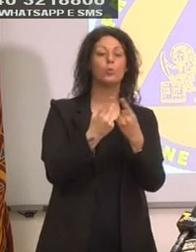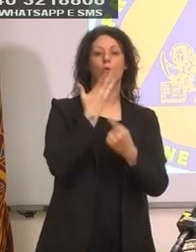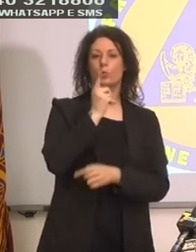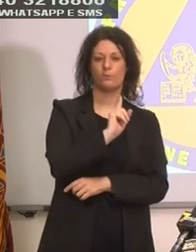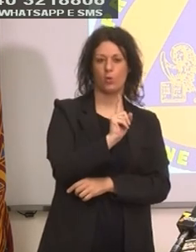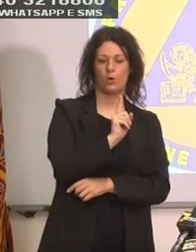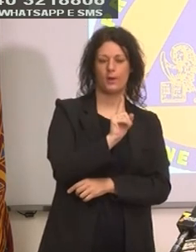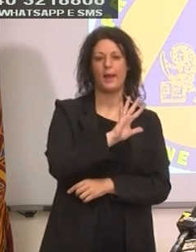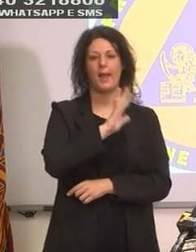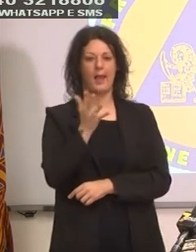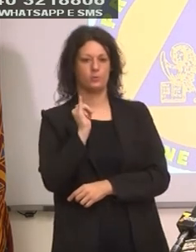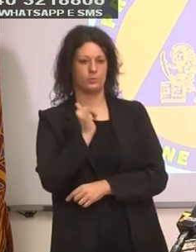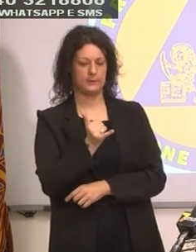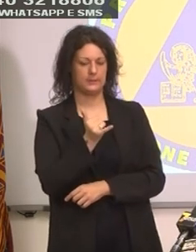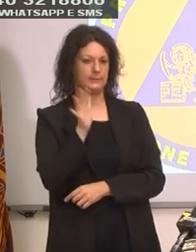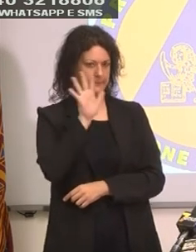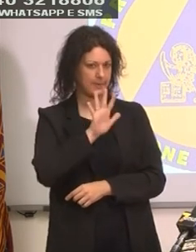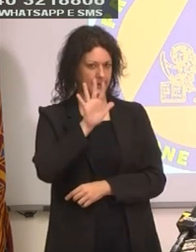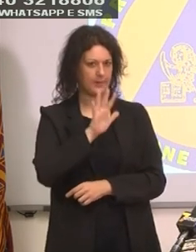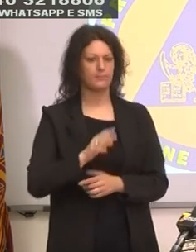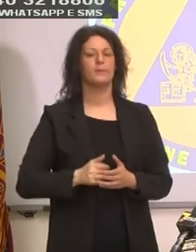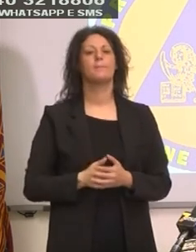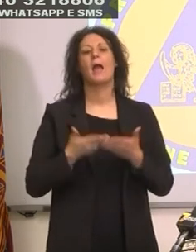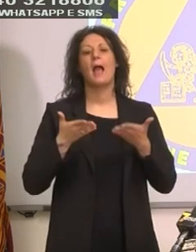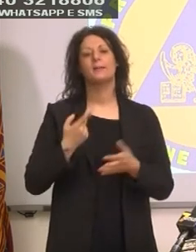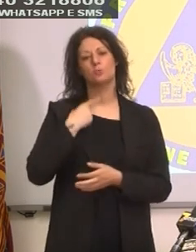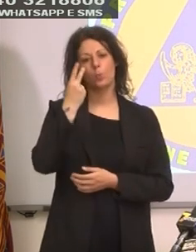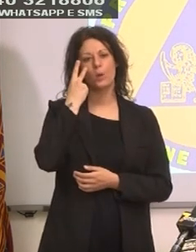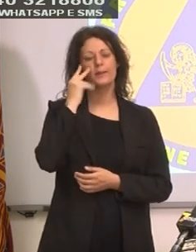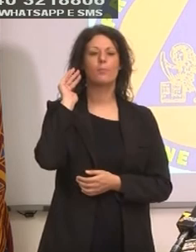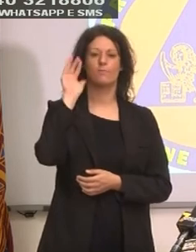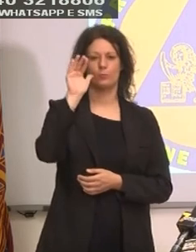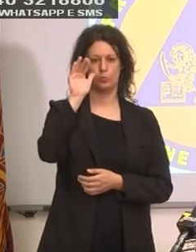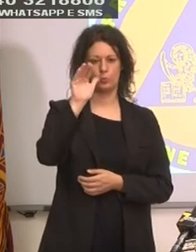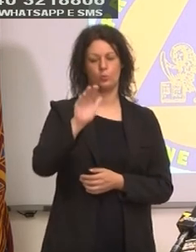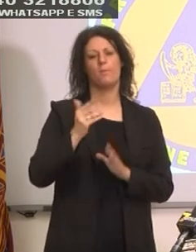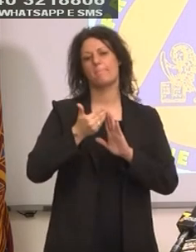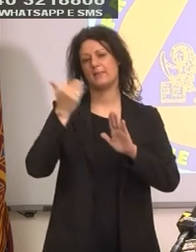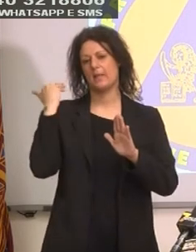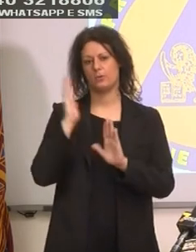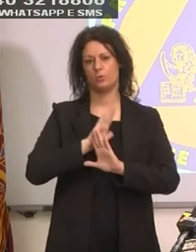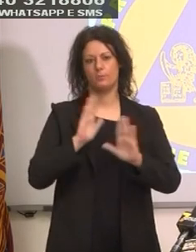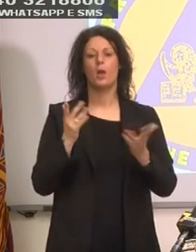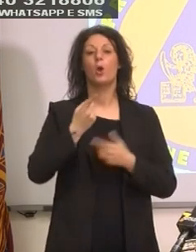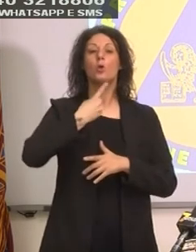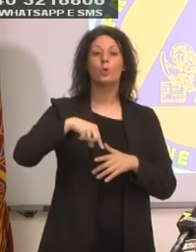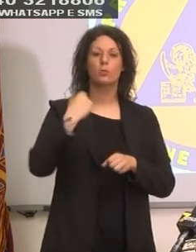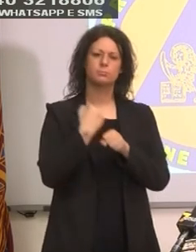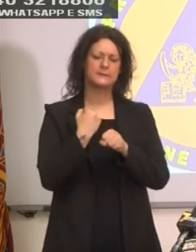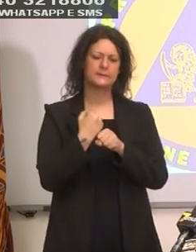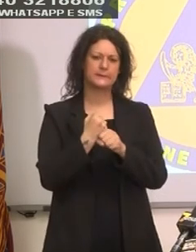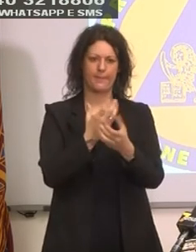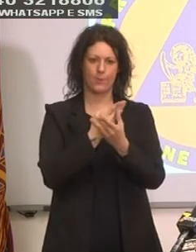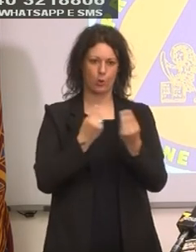ma poi non vado neanche a riscavare il passato, io guardo il futuro, dico bene, noi nel frattempo abbiamo lavorato tantissimo, questo è bene che i veneti